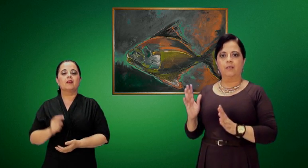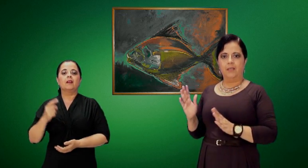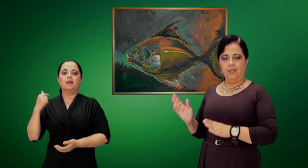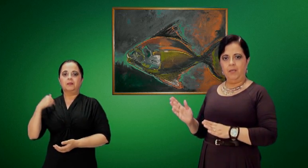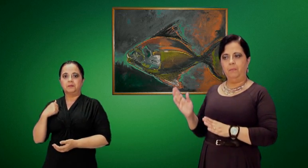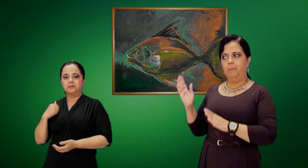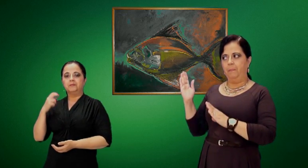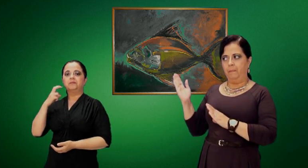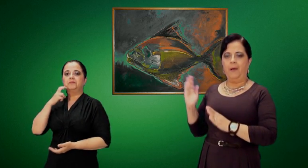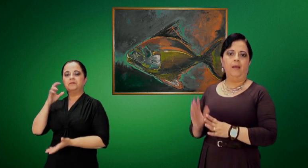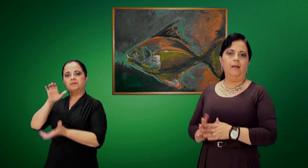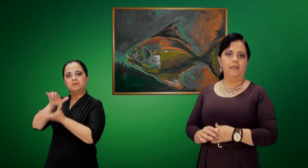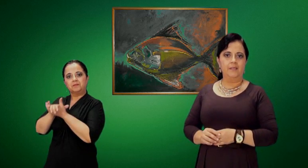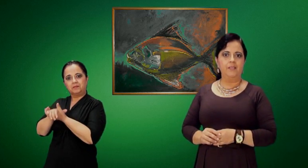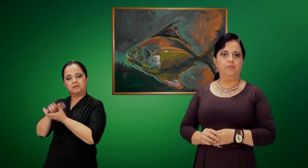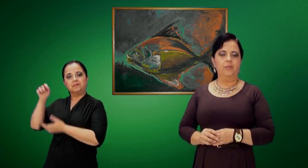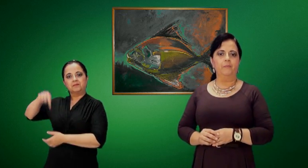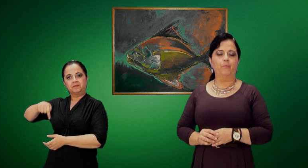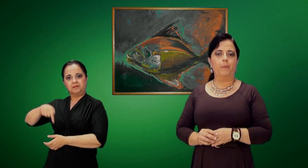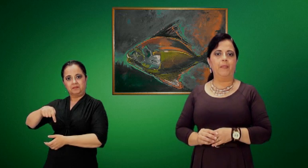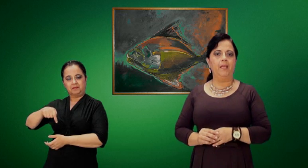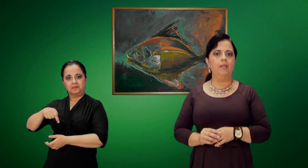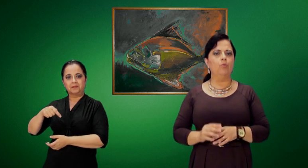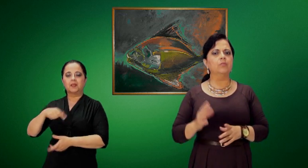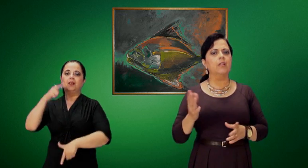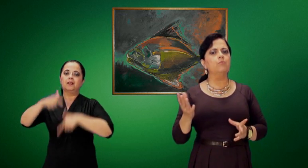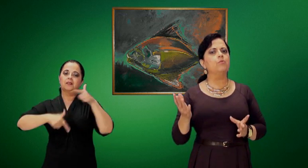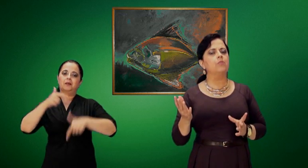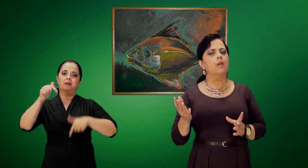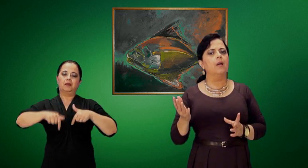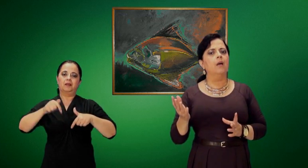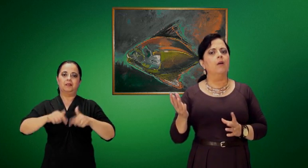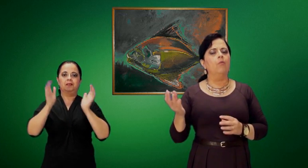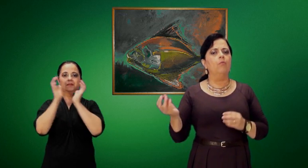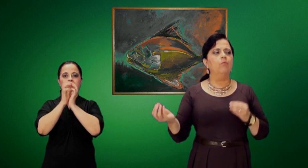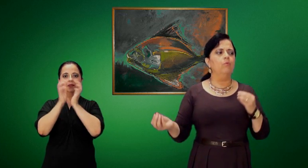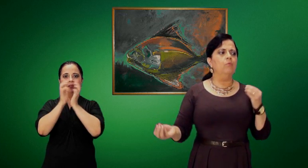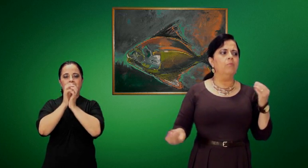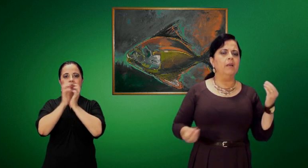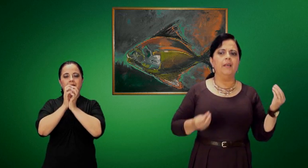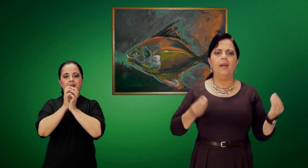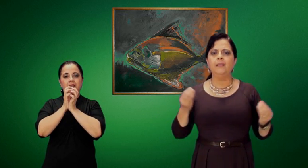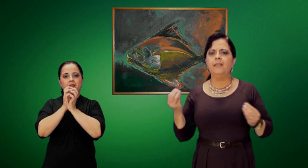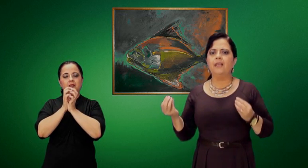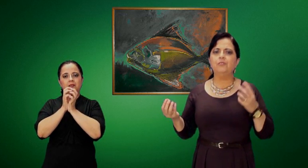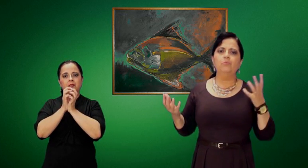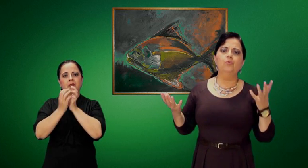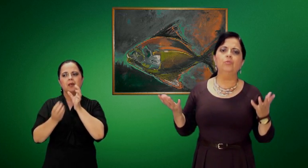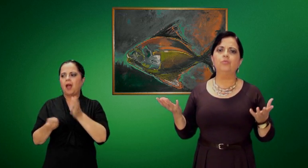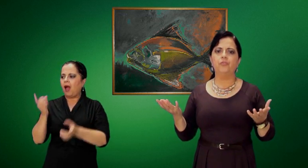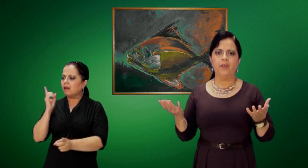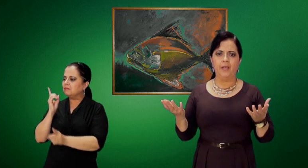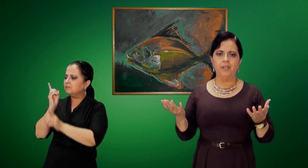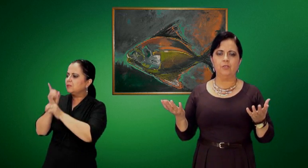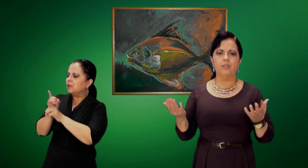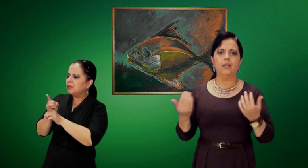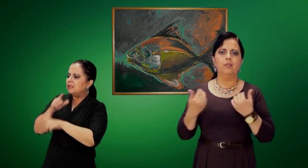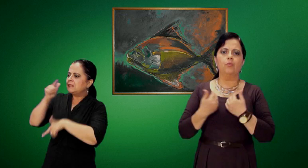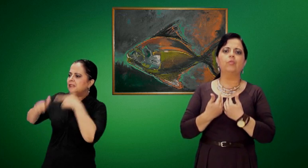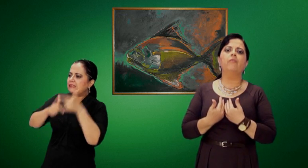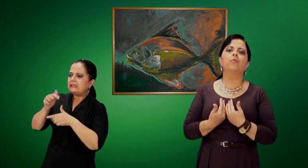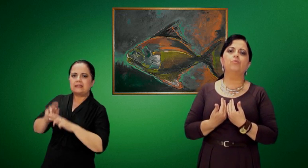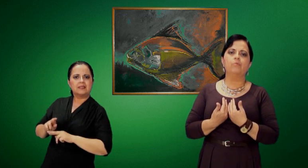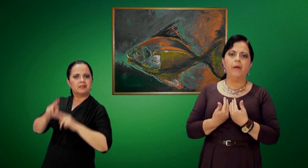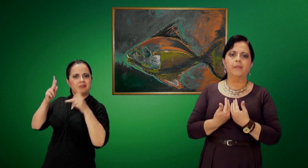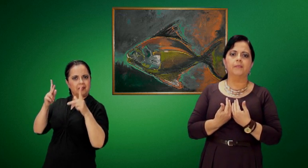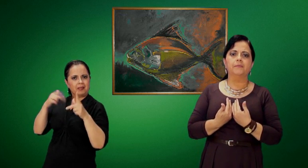viemos aqui para Recife e encontramos uma realidade muito diferente daquilo